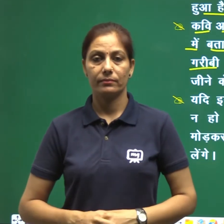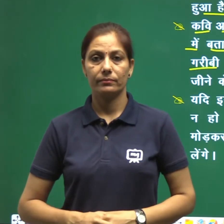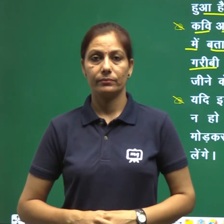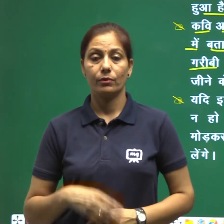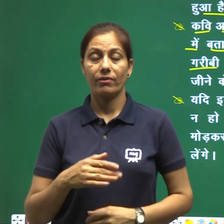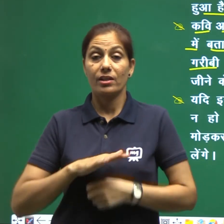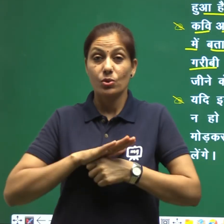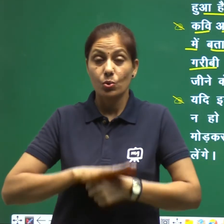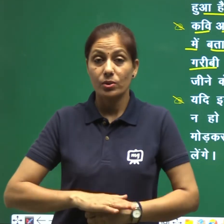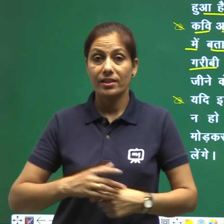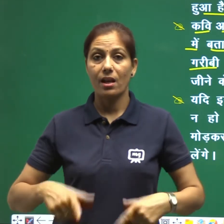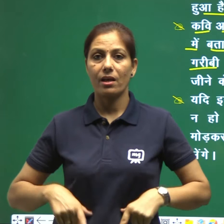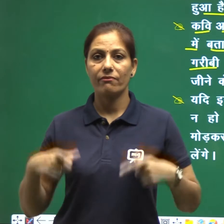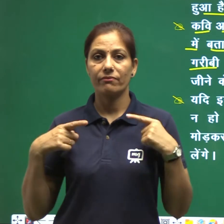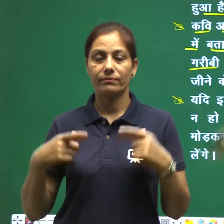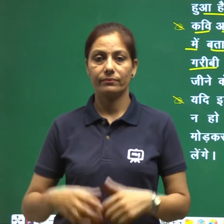व शोषित जीवन